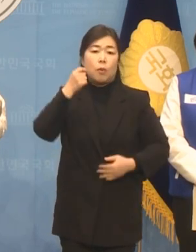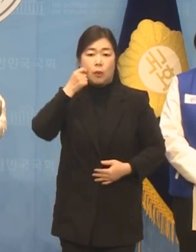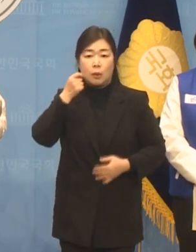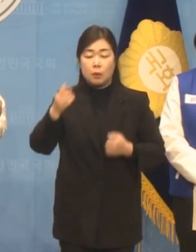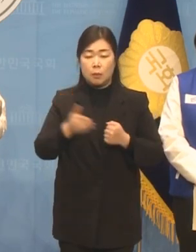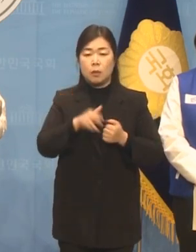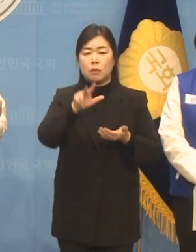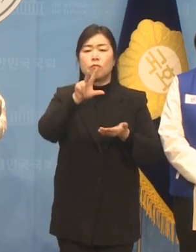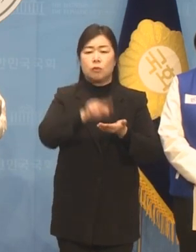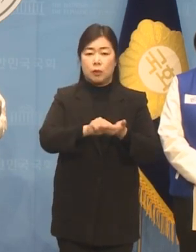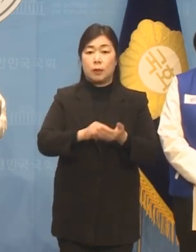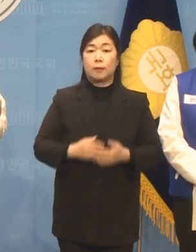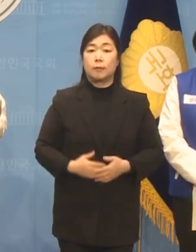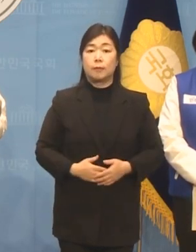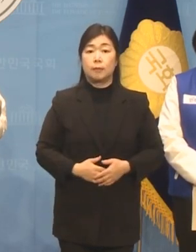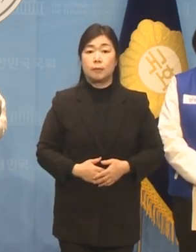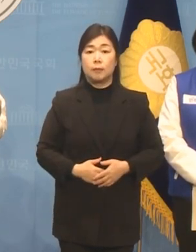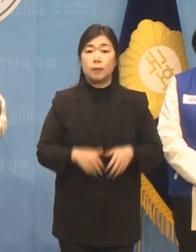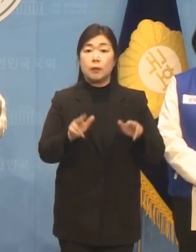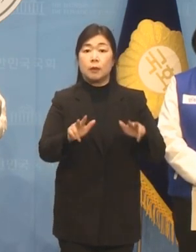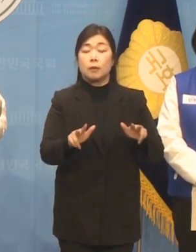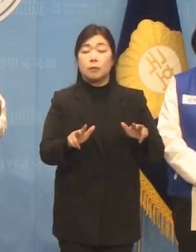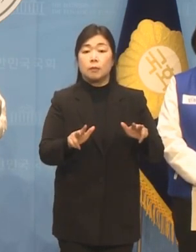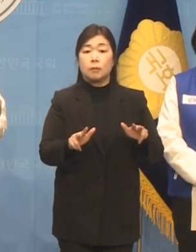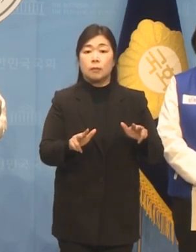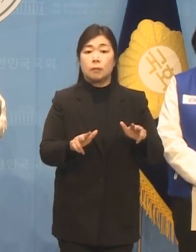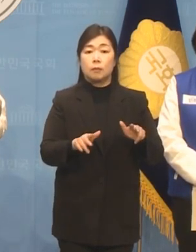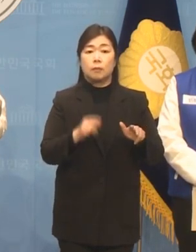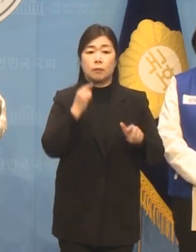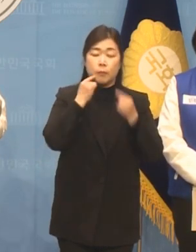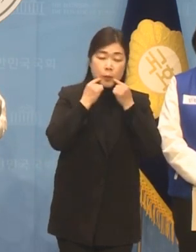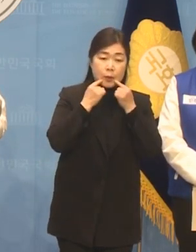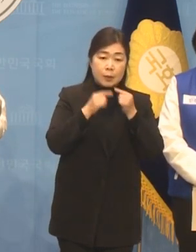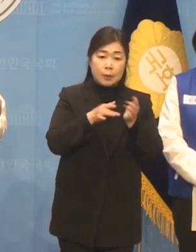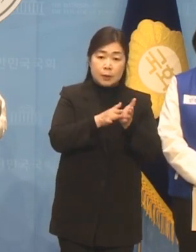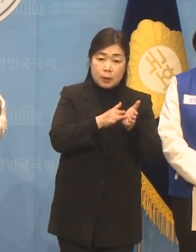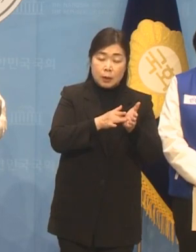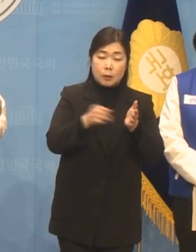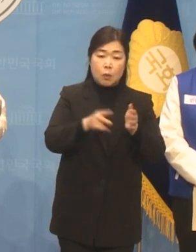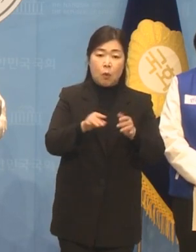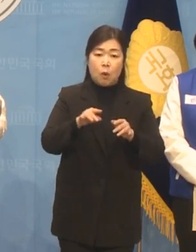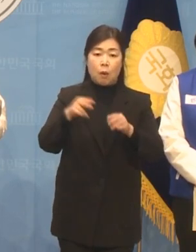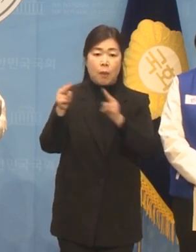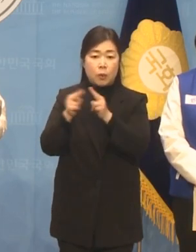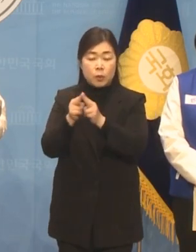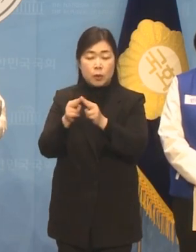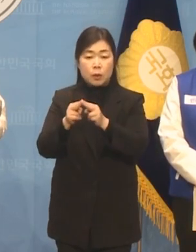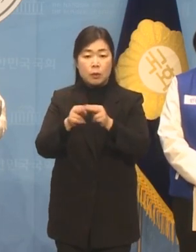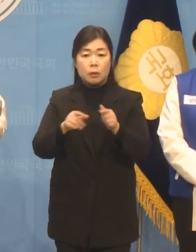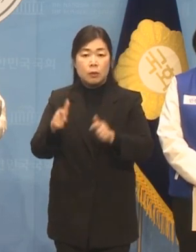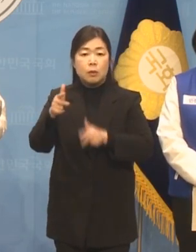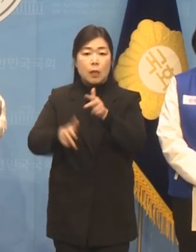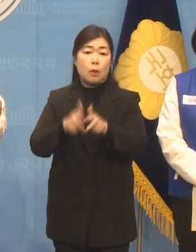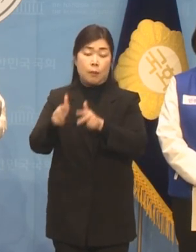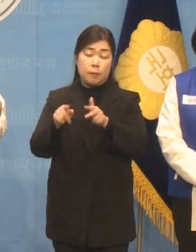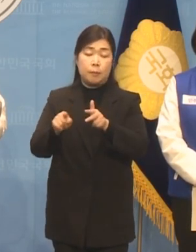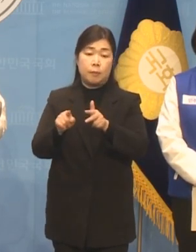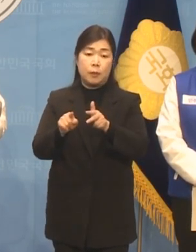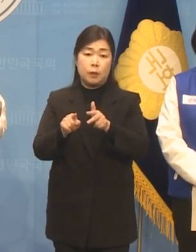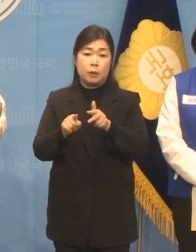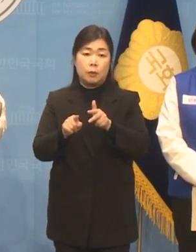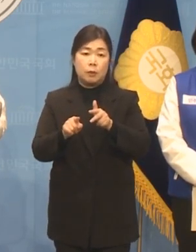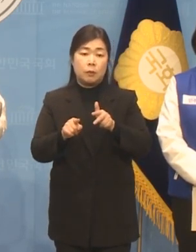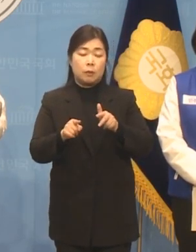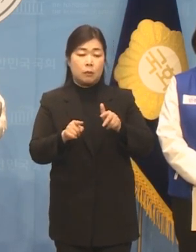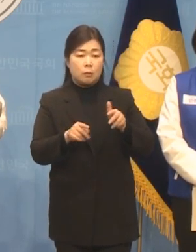과제로 대두되고 있습니다. 당장 배터리, 반도체 등 현재 우리나라가 앞서 있는 산업들이